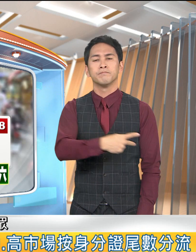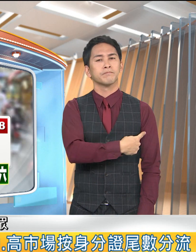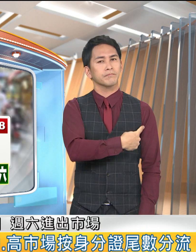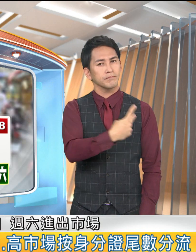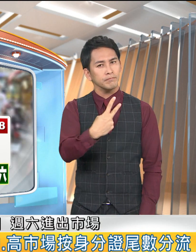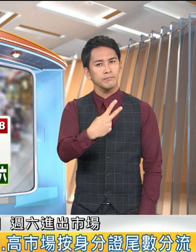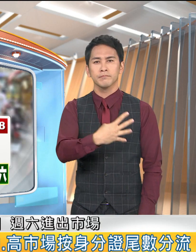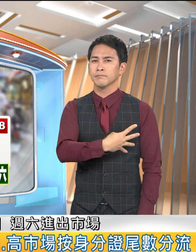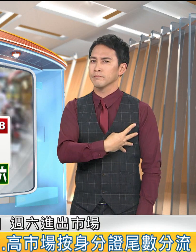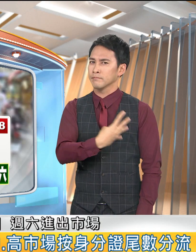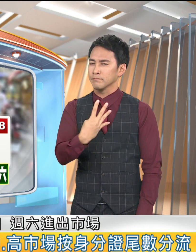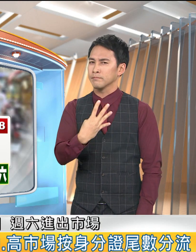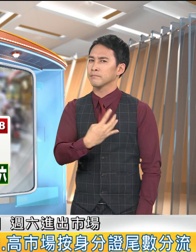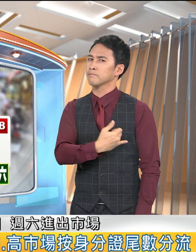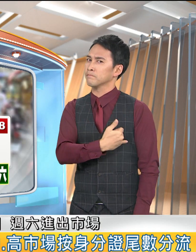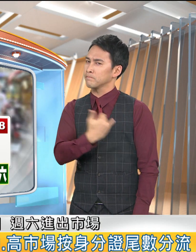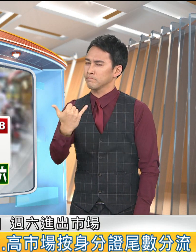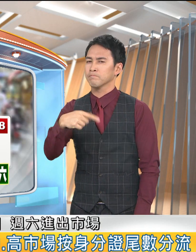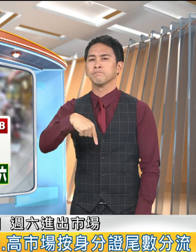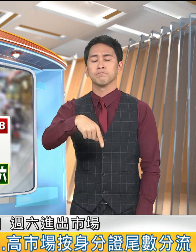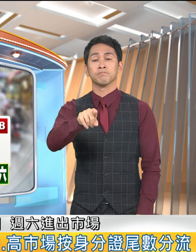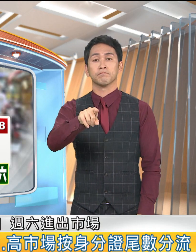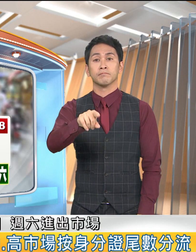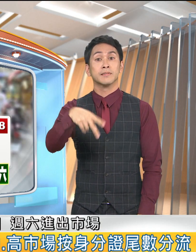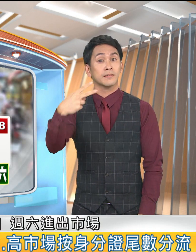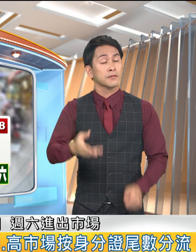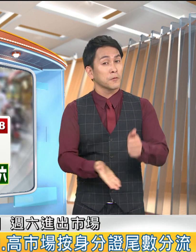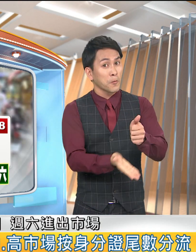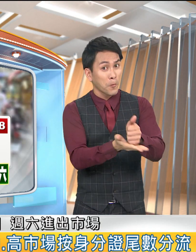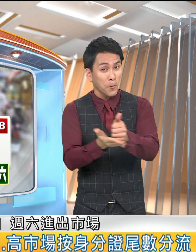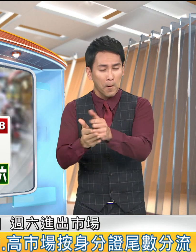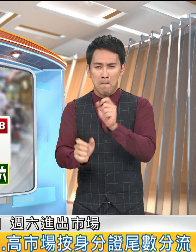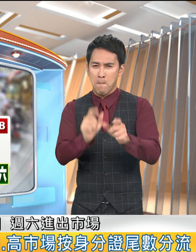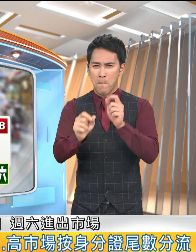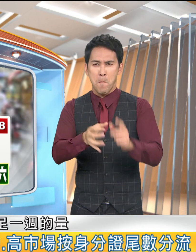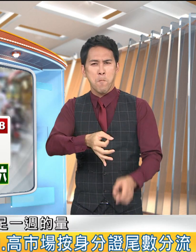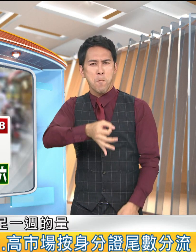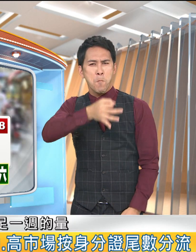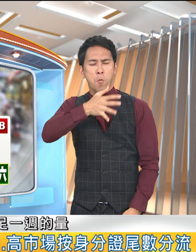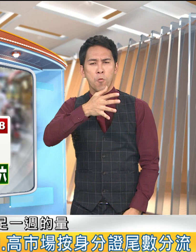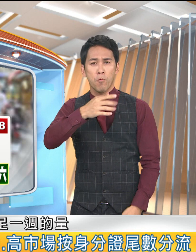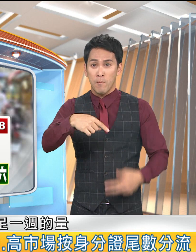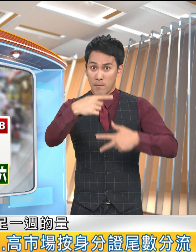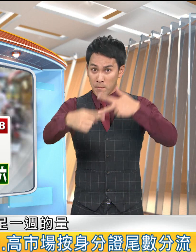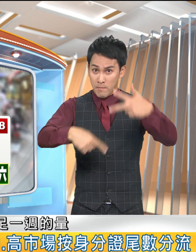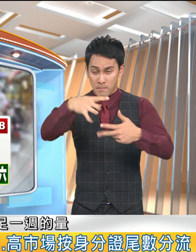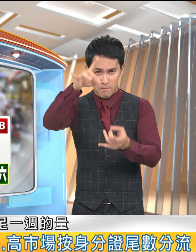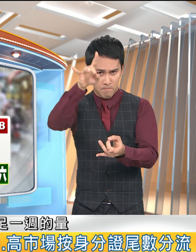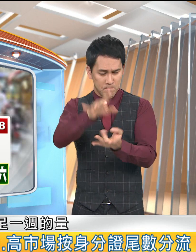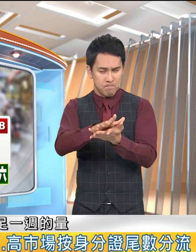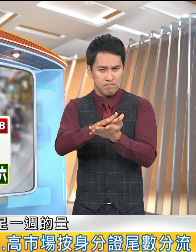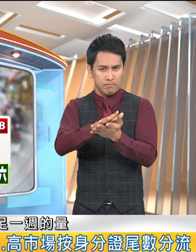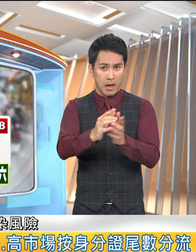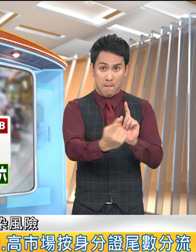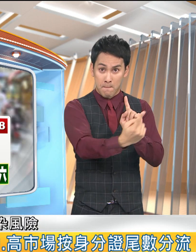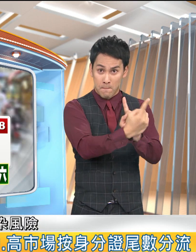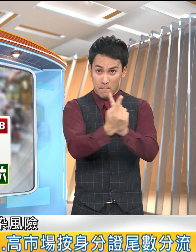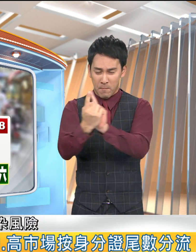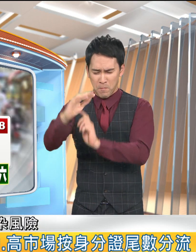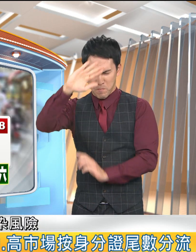则是在周二、周四、周六来进出市场，要民众一次买足一周的量，降低接触